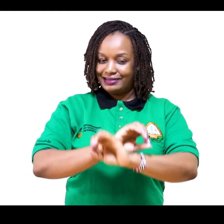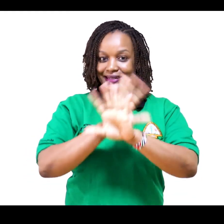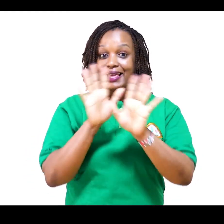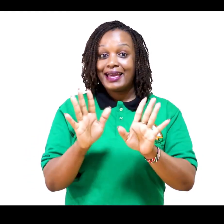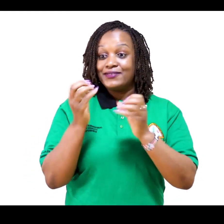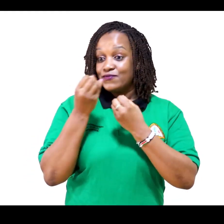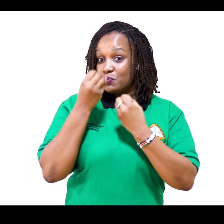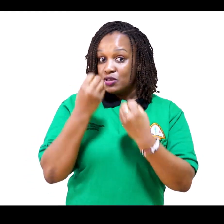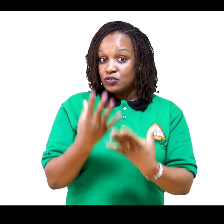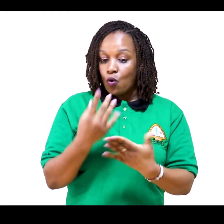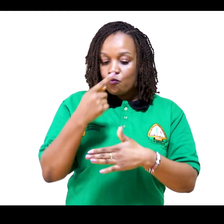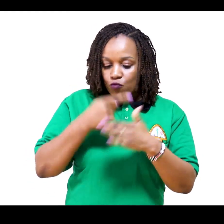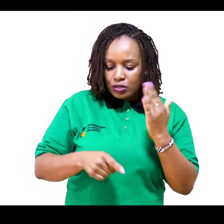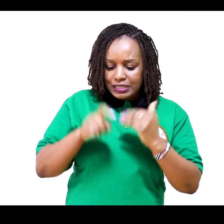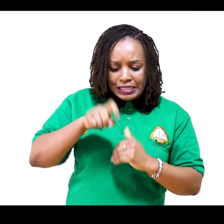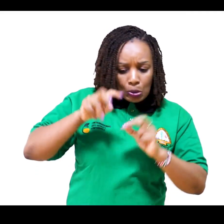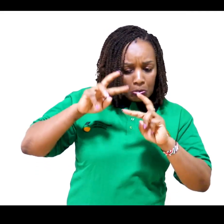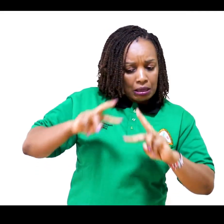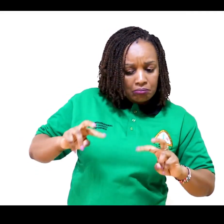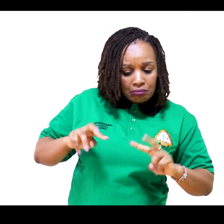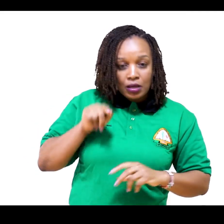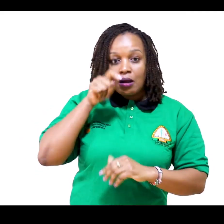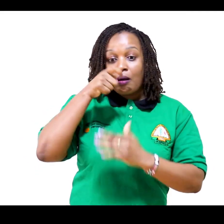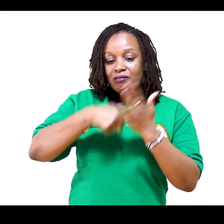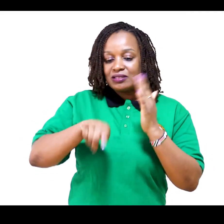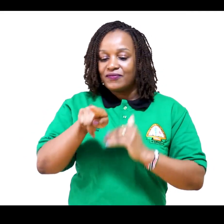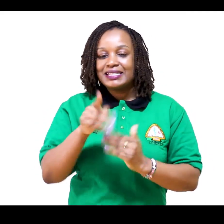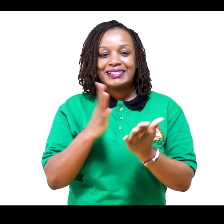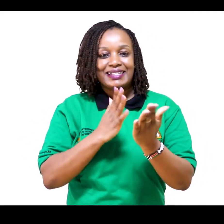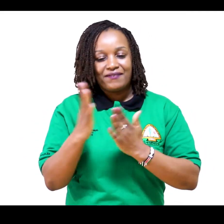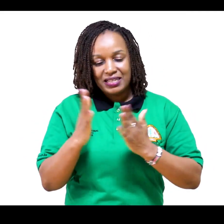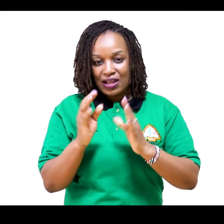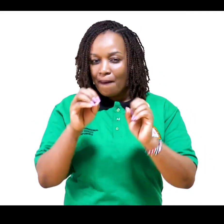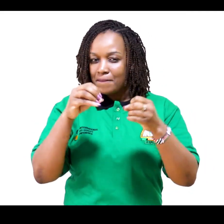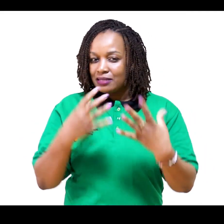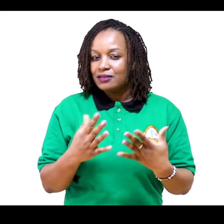ya bidhaa itakayopitiwa upya. Gharama ya huduma hii ni shilingi